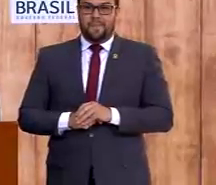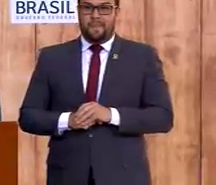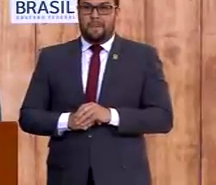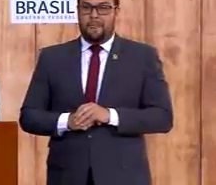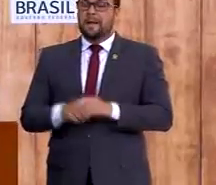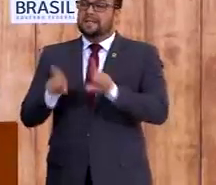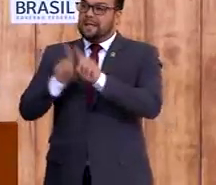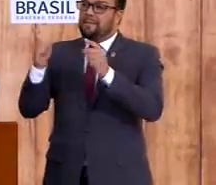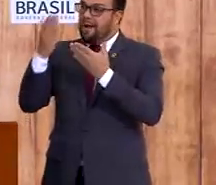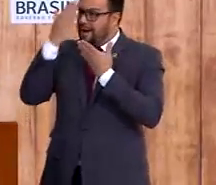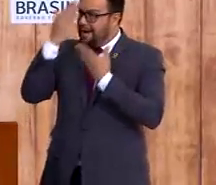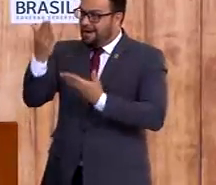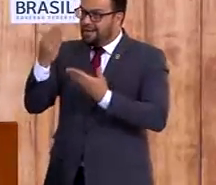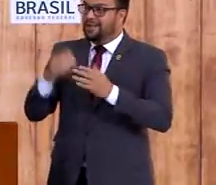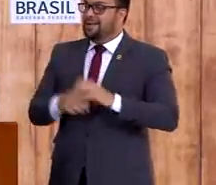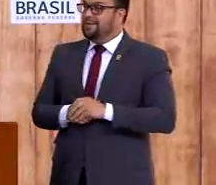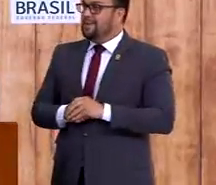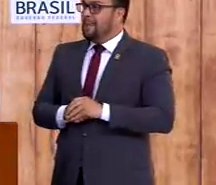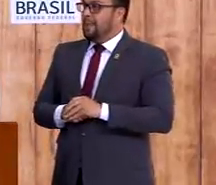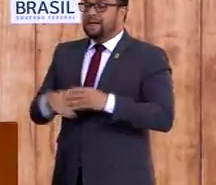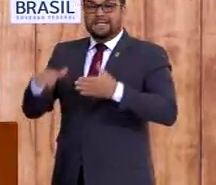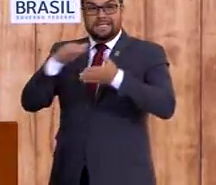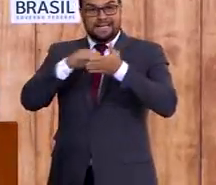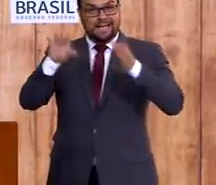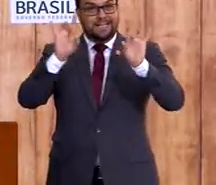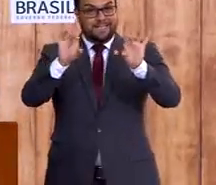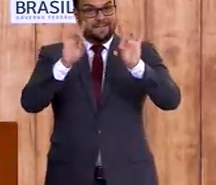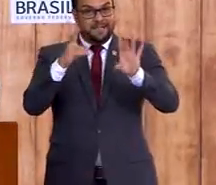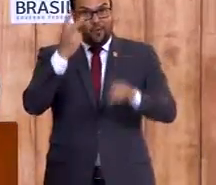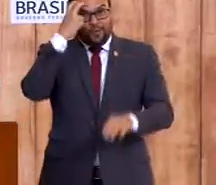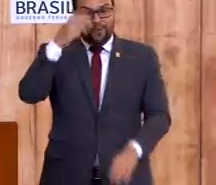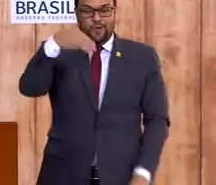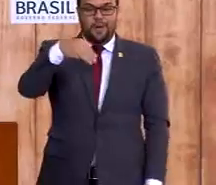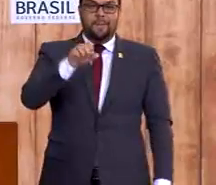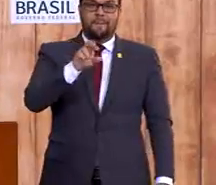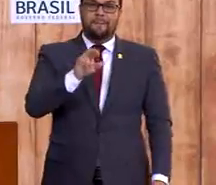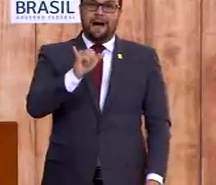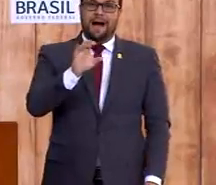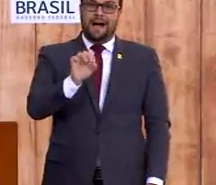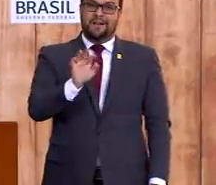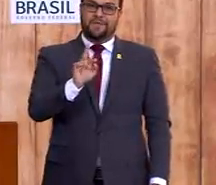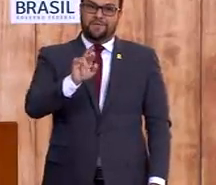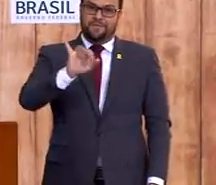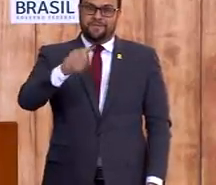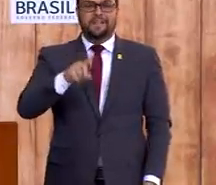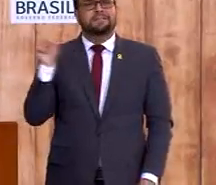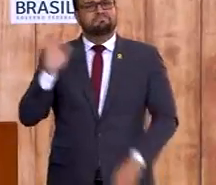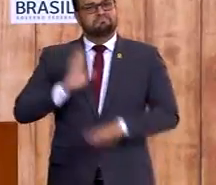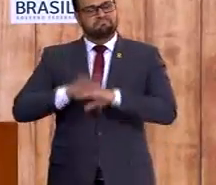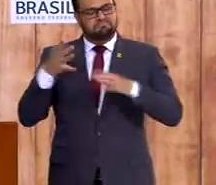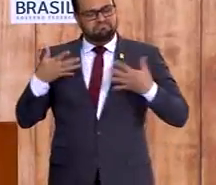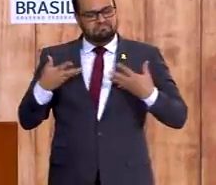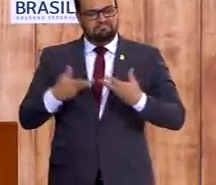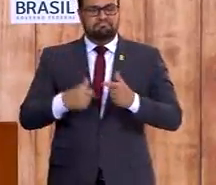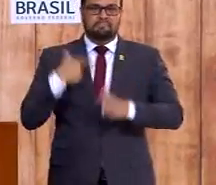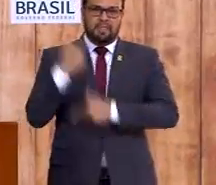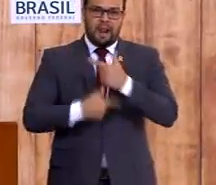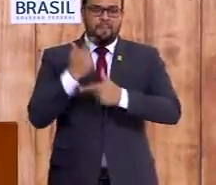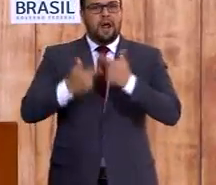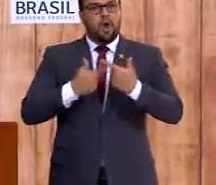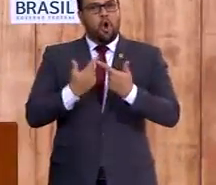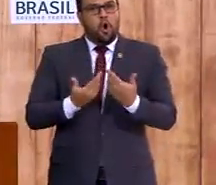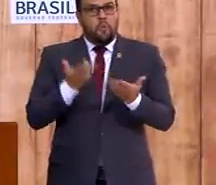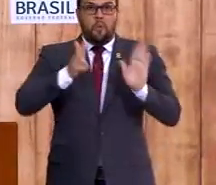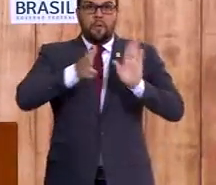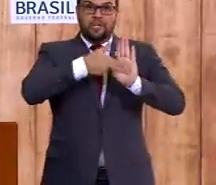e Agradeço também ao nosso secretário especial de Cultura Mário Frias que tem feito uma gestão comprometida com a